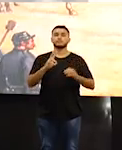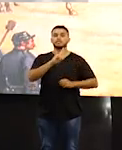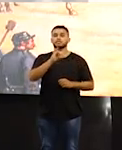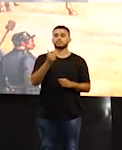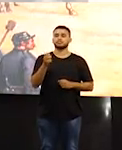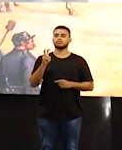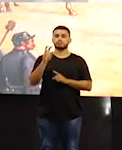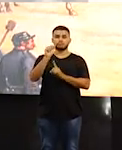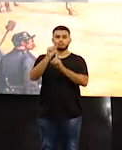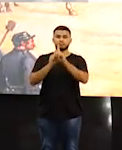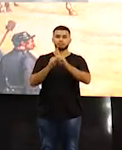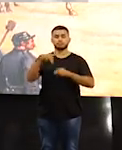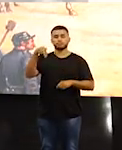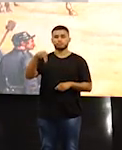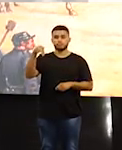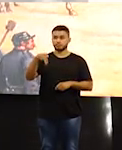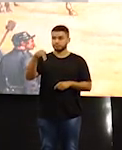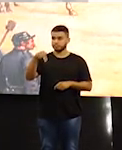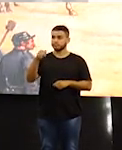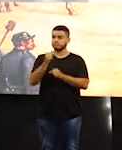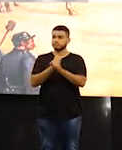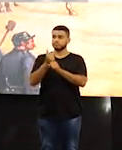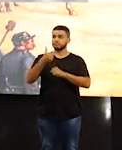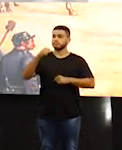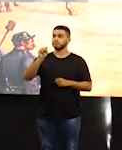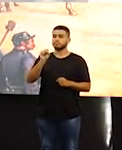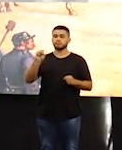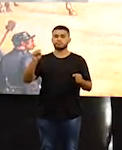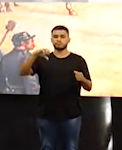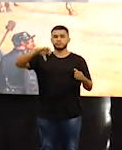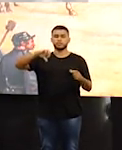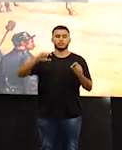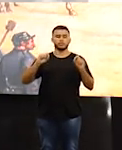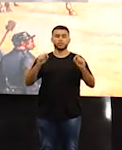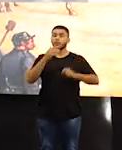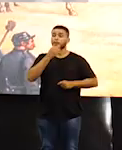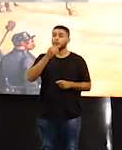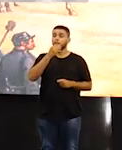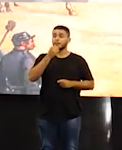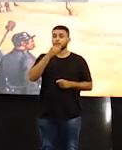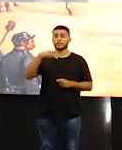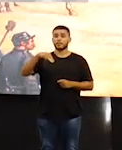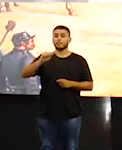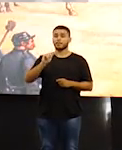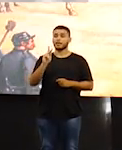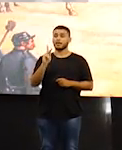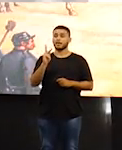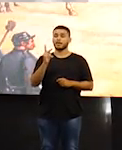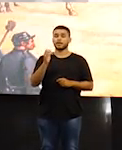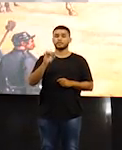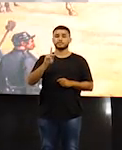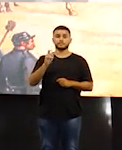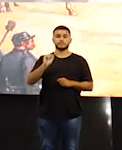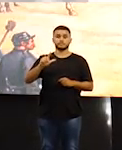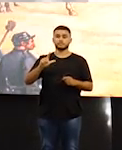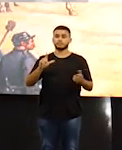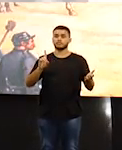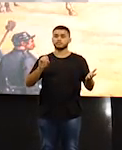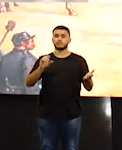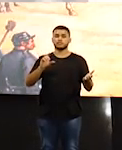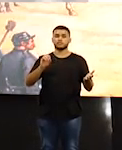1889, quando o Marechal Deodoro da Fonseca proclama a nossa